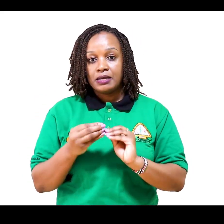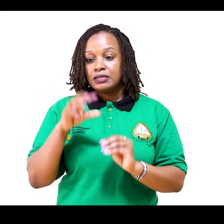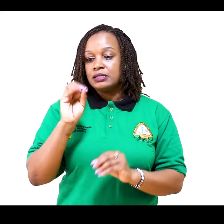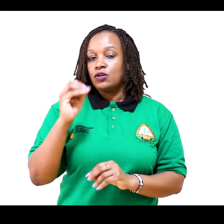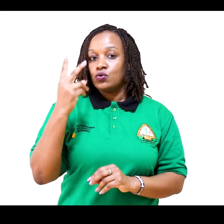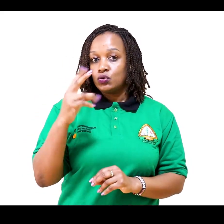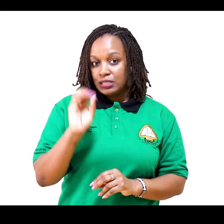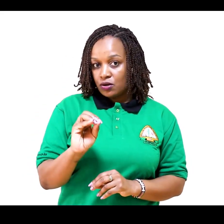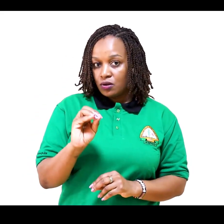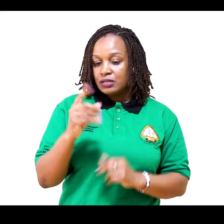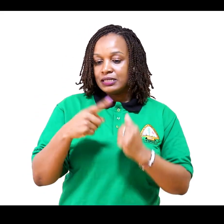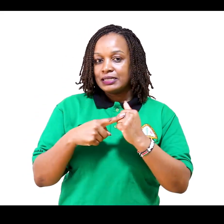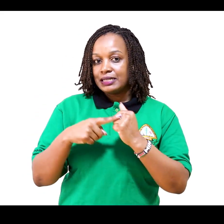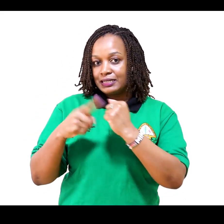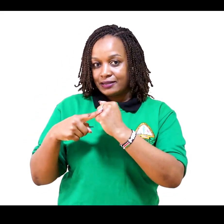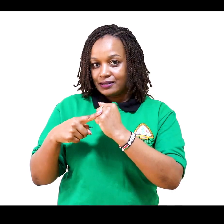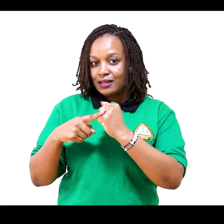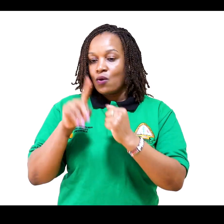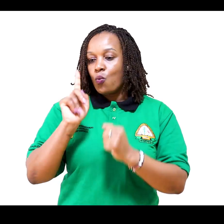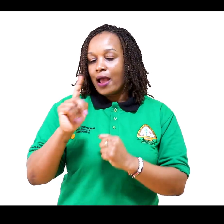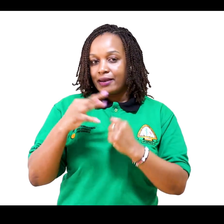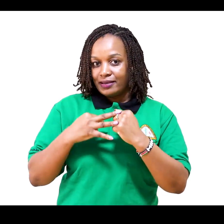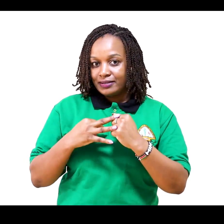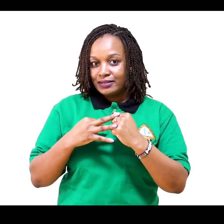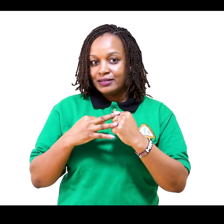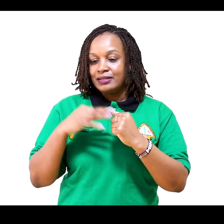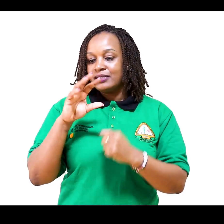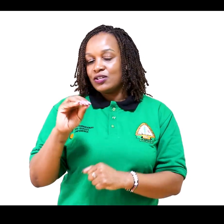00100 GPO Nairobi. Simu